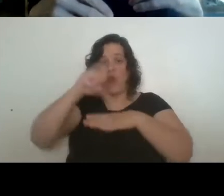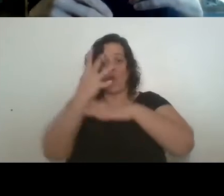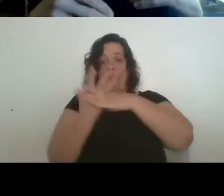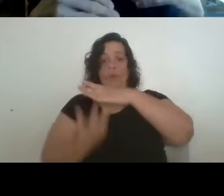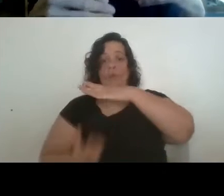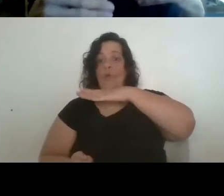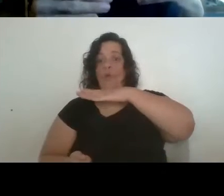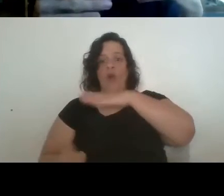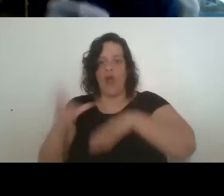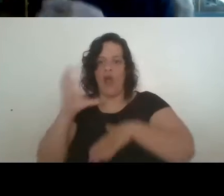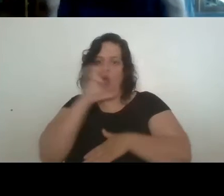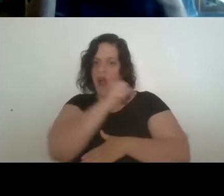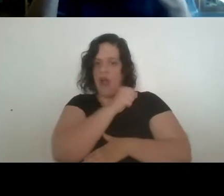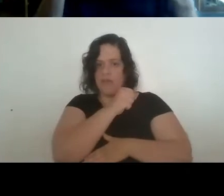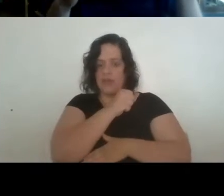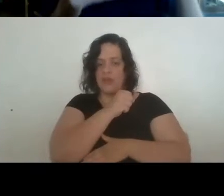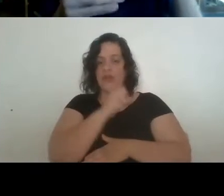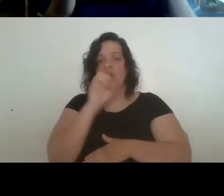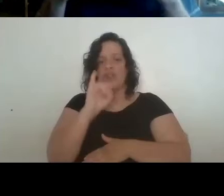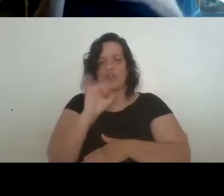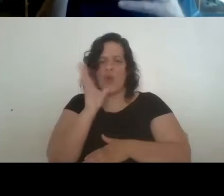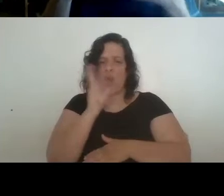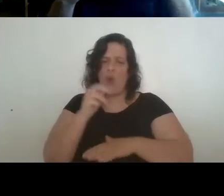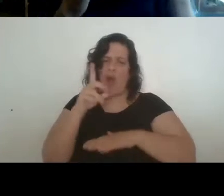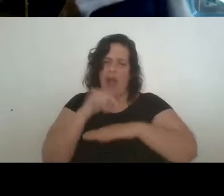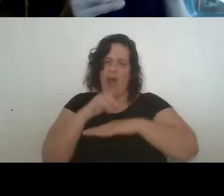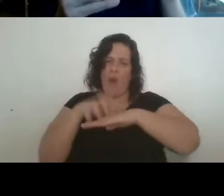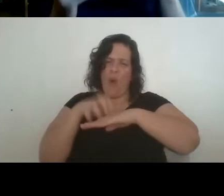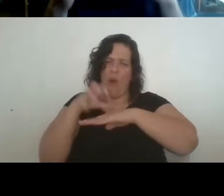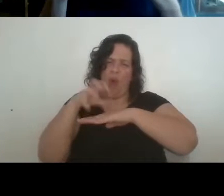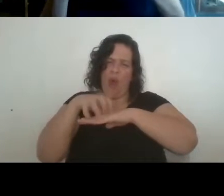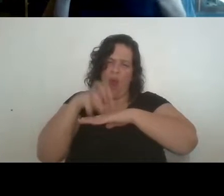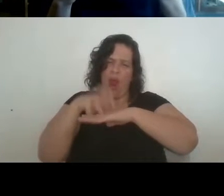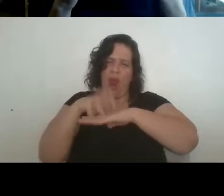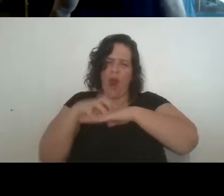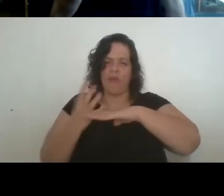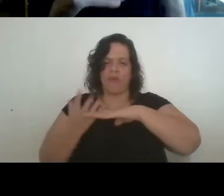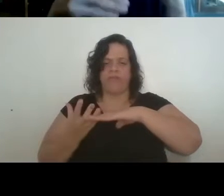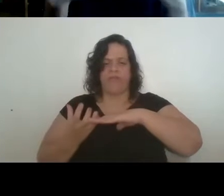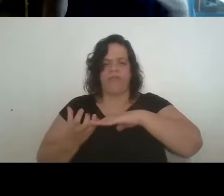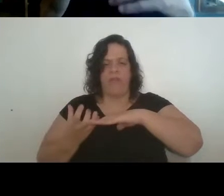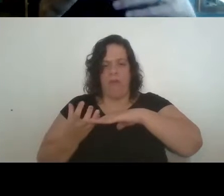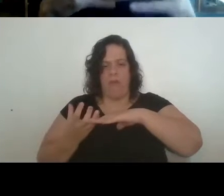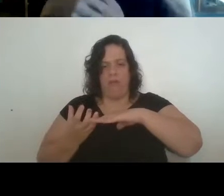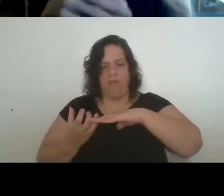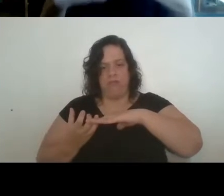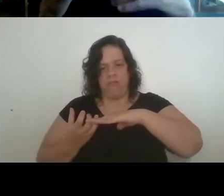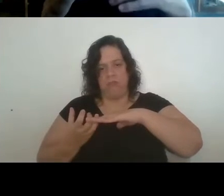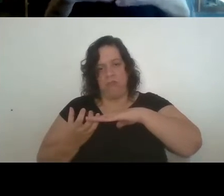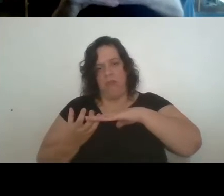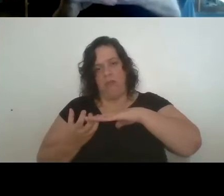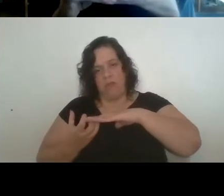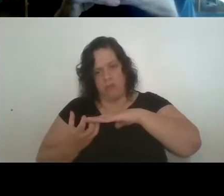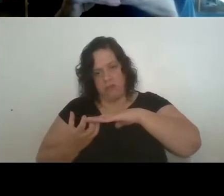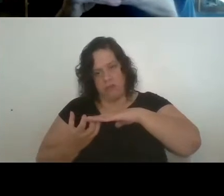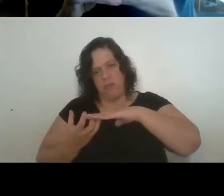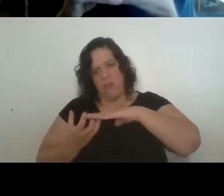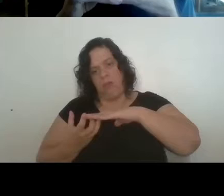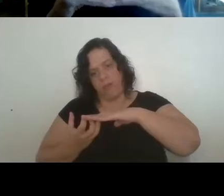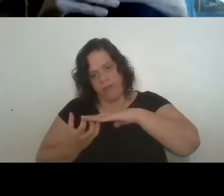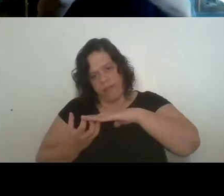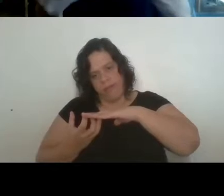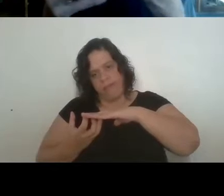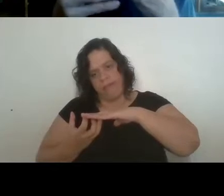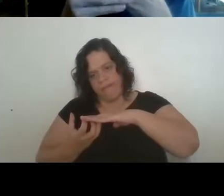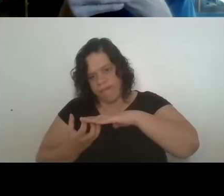mais rápido. Ao longo do tempo, a água começa a diminuir, a reduzir a velocidade de infiltração